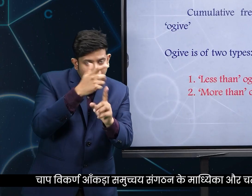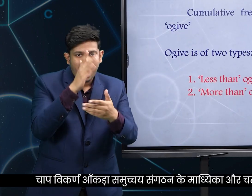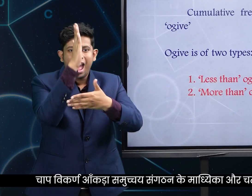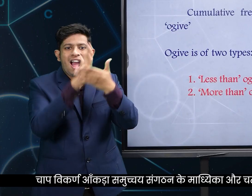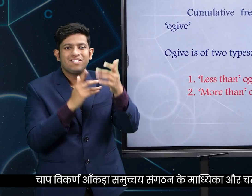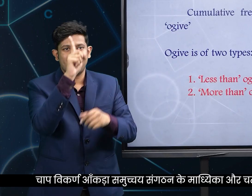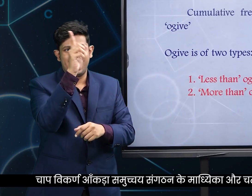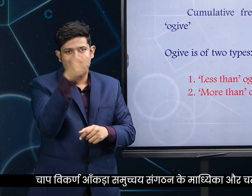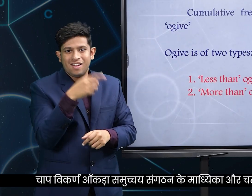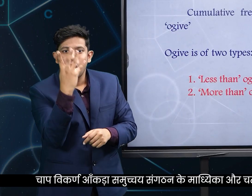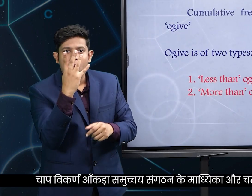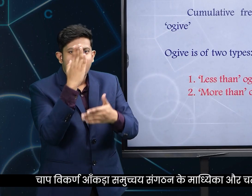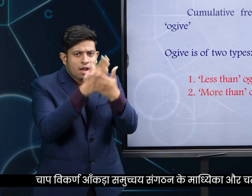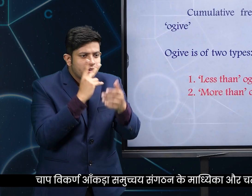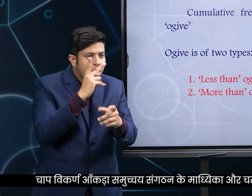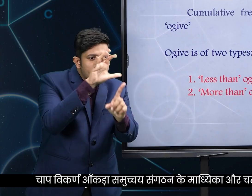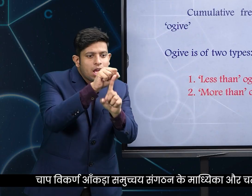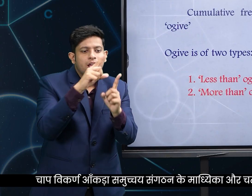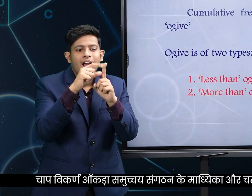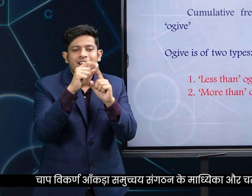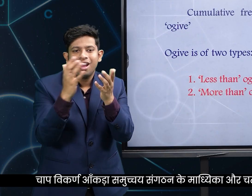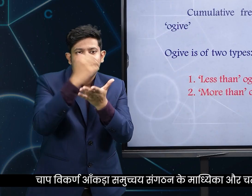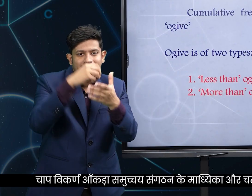की पहचान करने में मदद करते हैं।